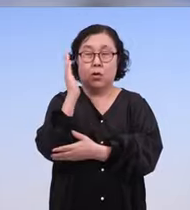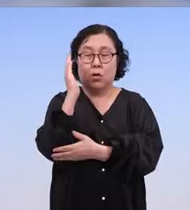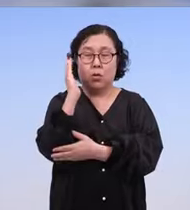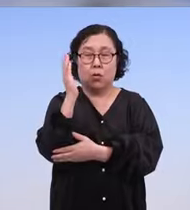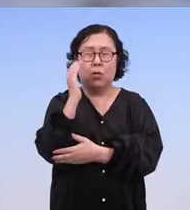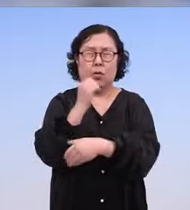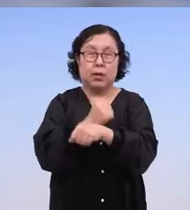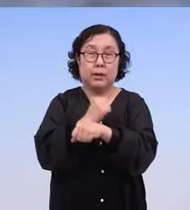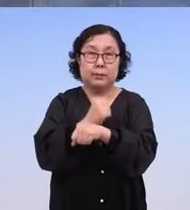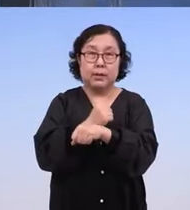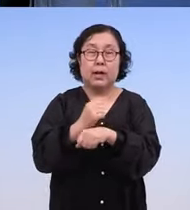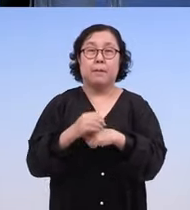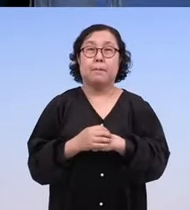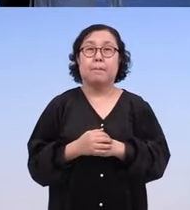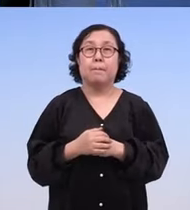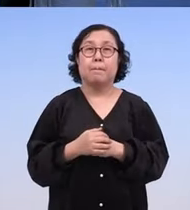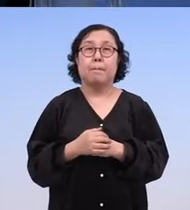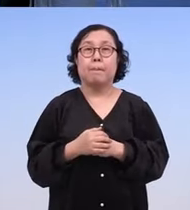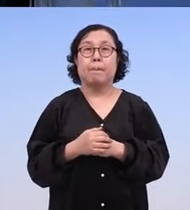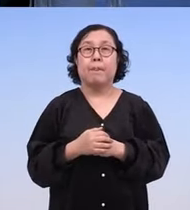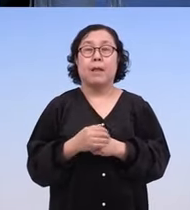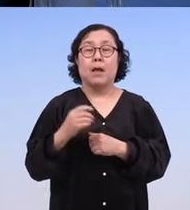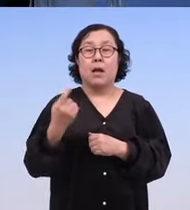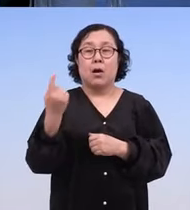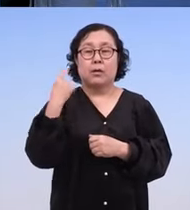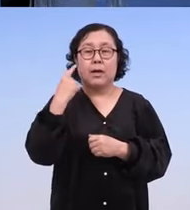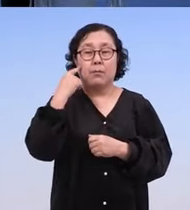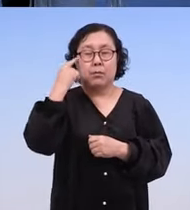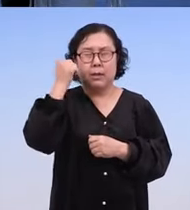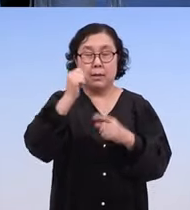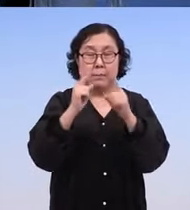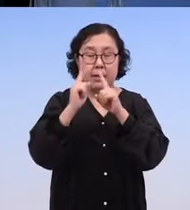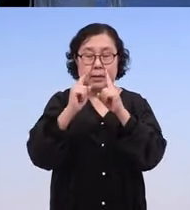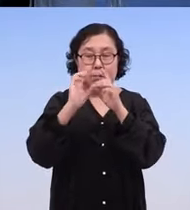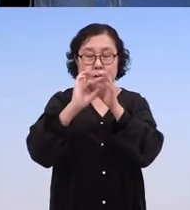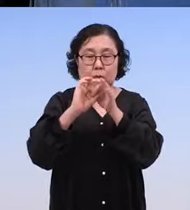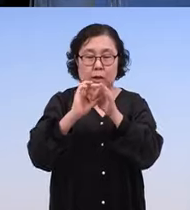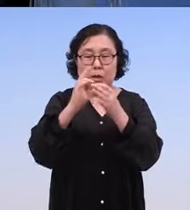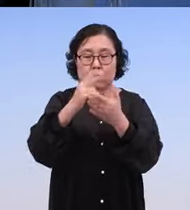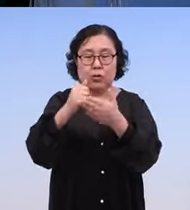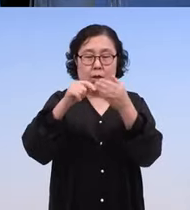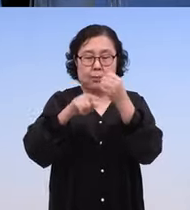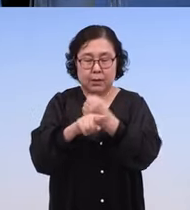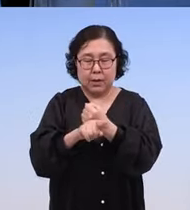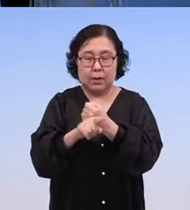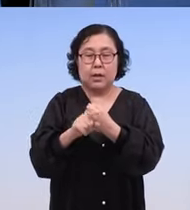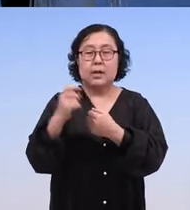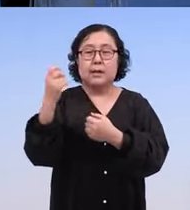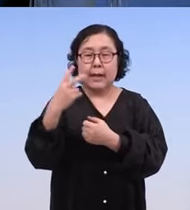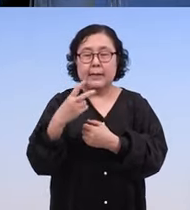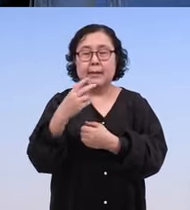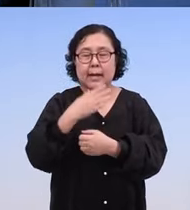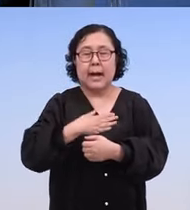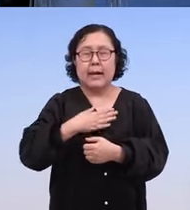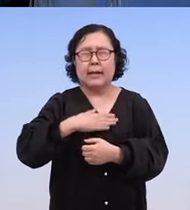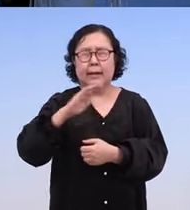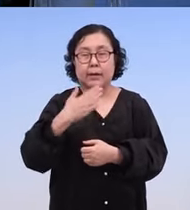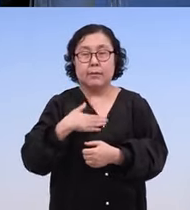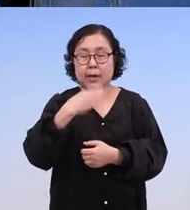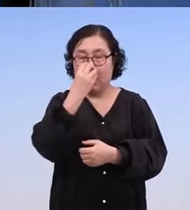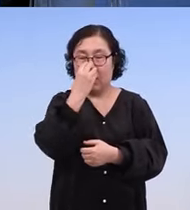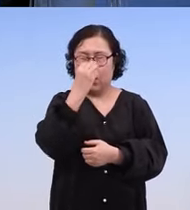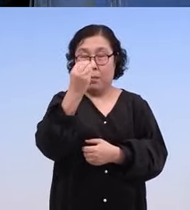대해서 그 다음에 이런 글이 있습니다. 어제 목사님 말씀을 통해 주님 뜻을 다시 한번 알게 되었습니다.